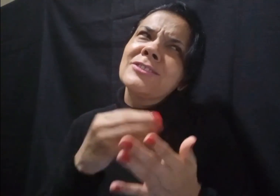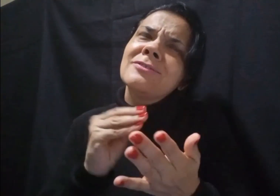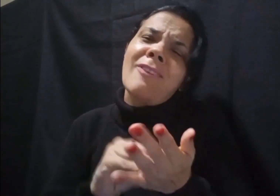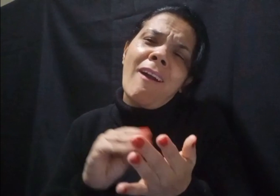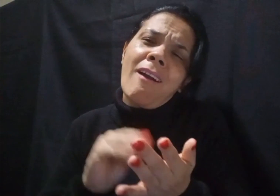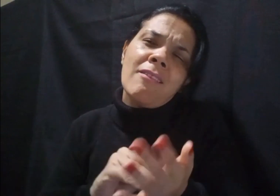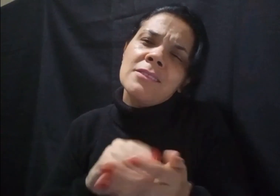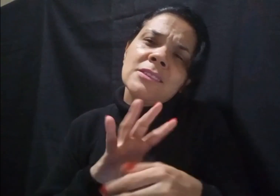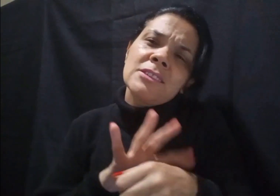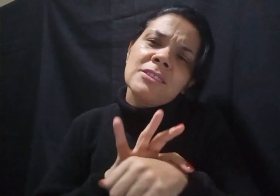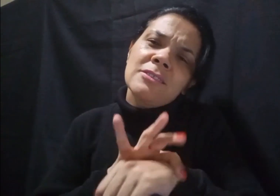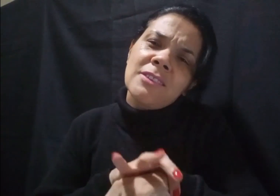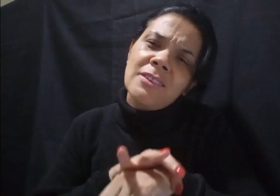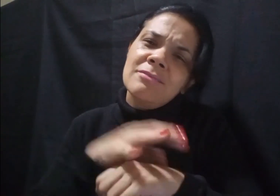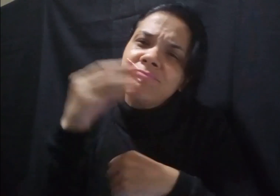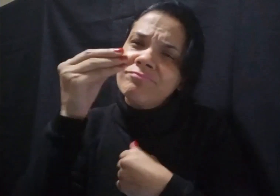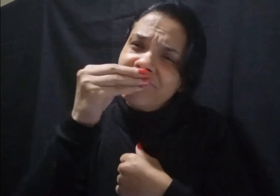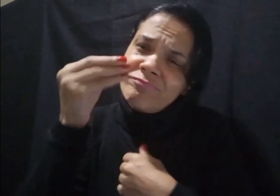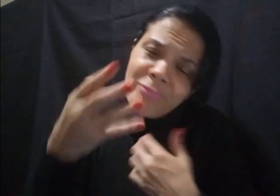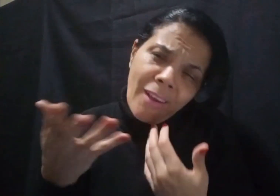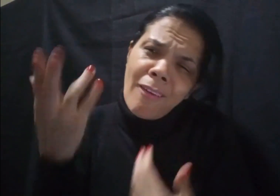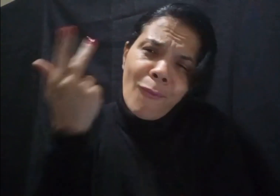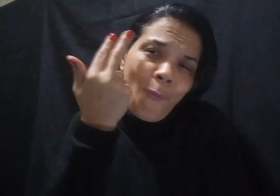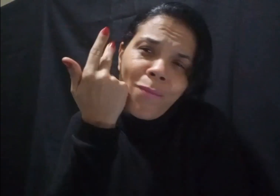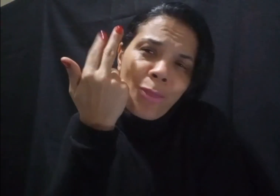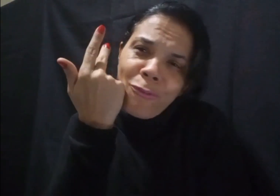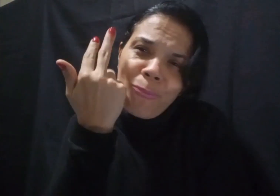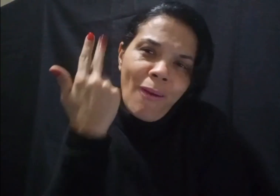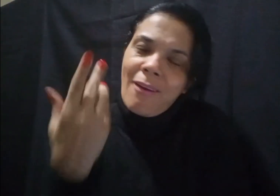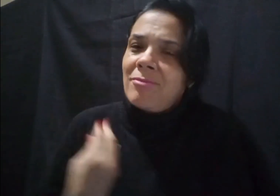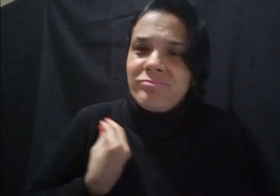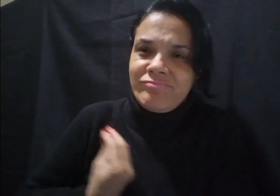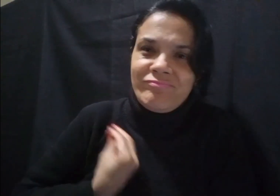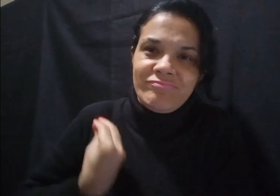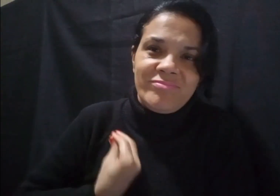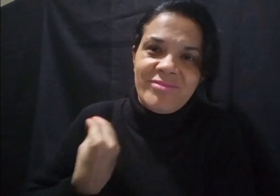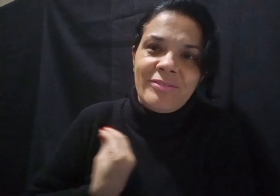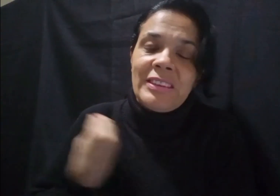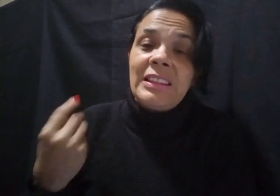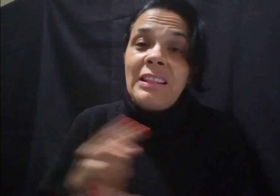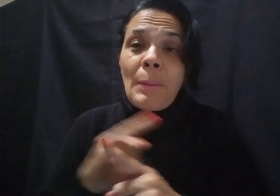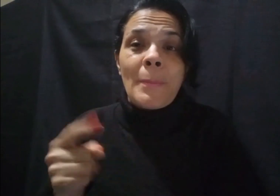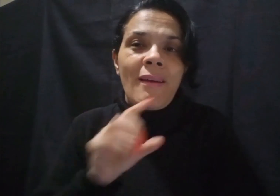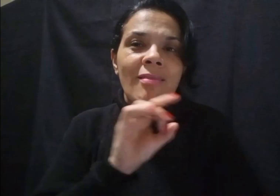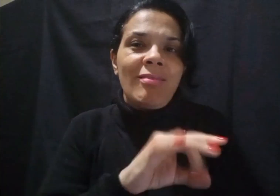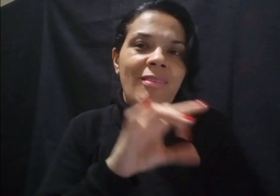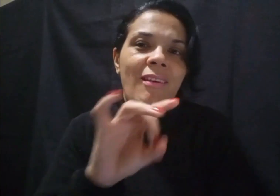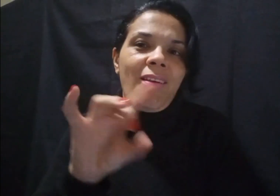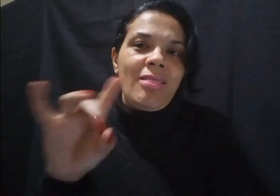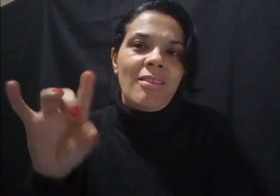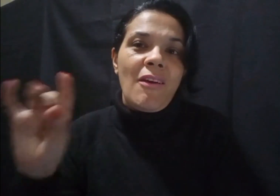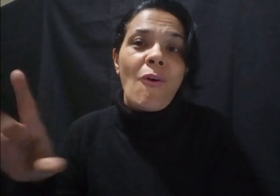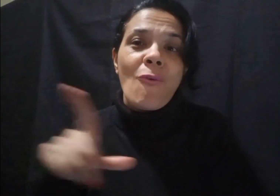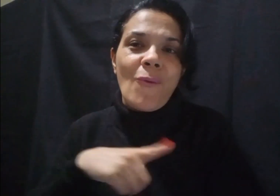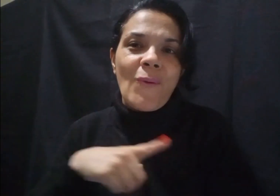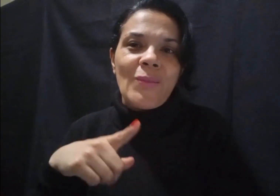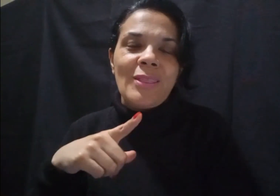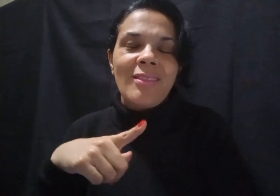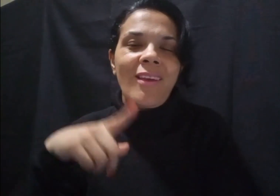sentimos inseguros, frágeis, hesitantes. Isso faz parte da nossa jornada. Mas dentro de cada um de nós